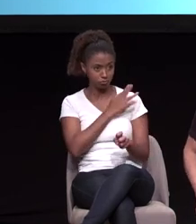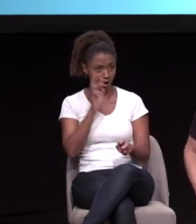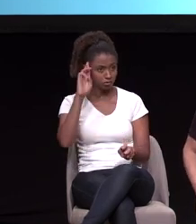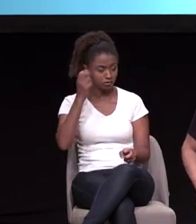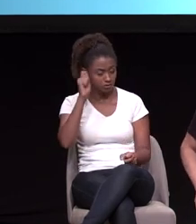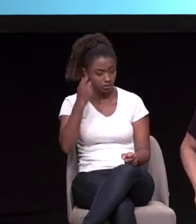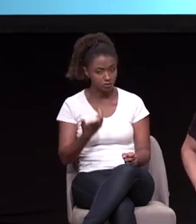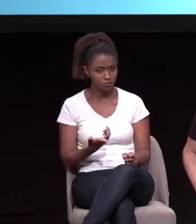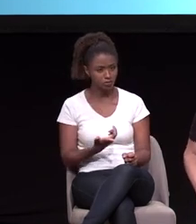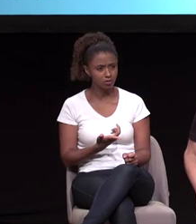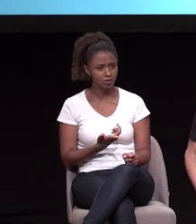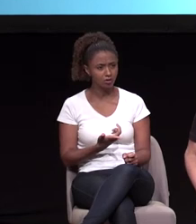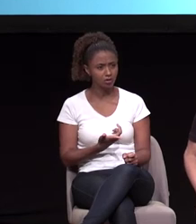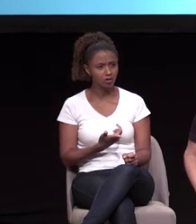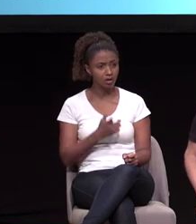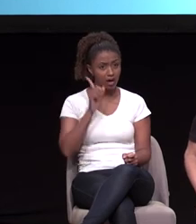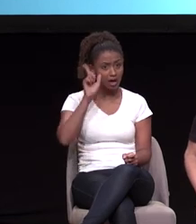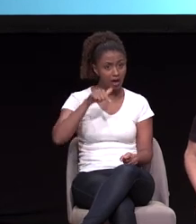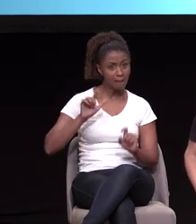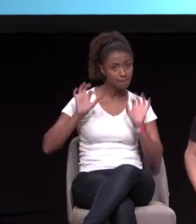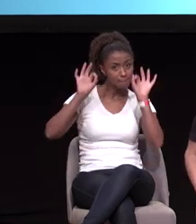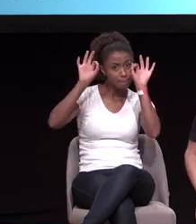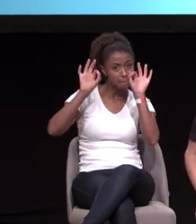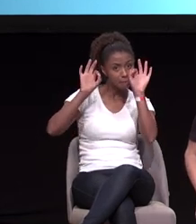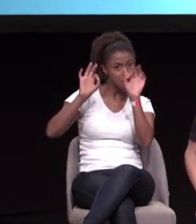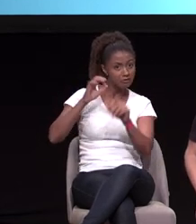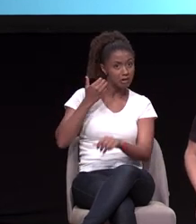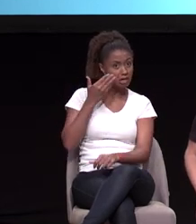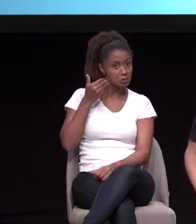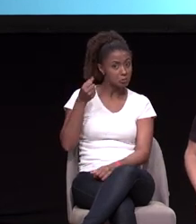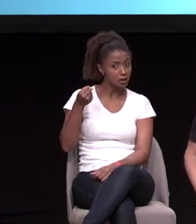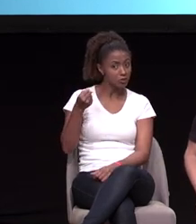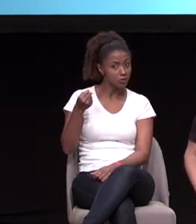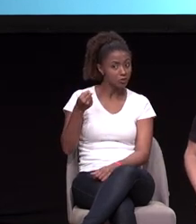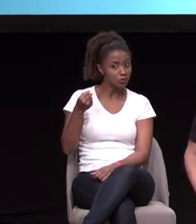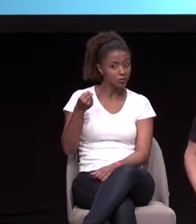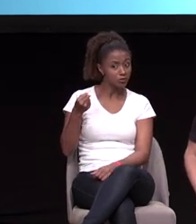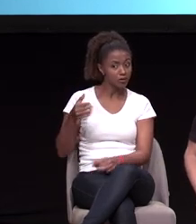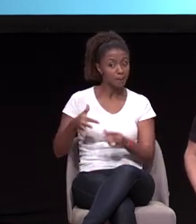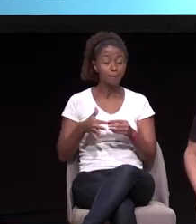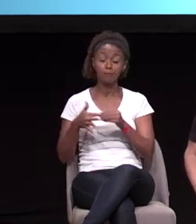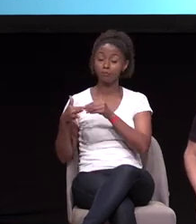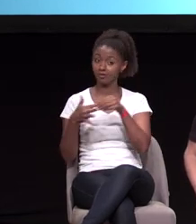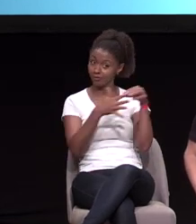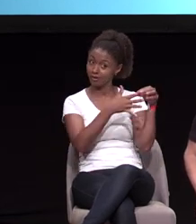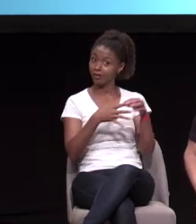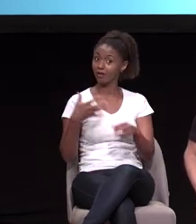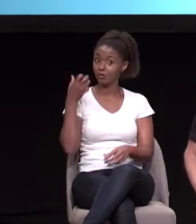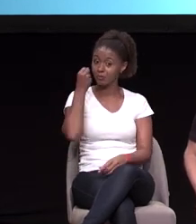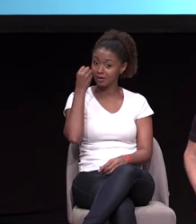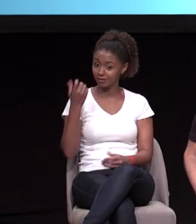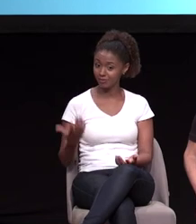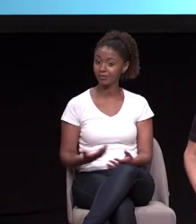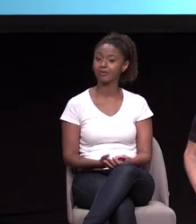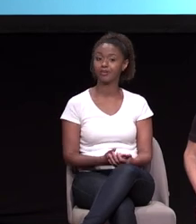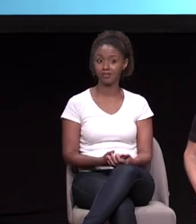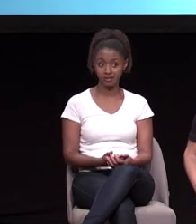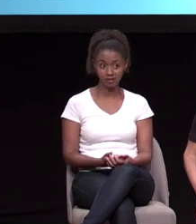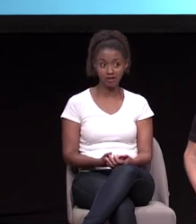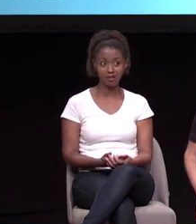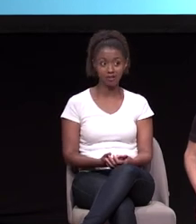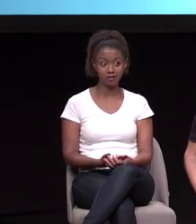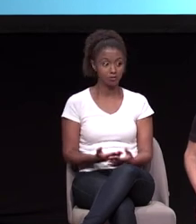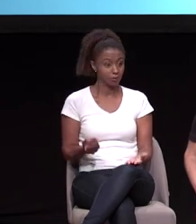o seu entende com privilégio branco se isso tem alguma coisa a ver no entanto já que já que foi um